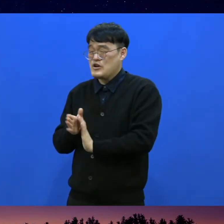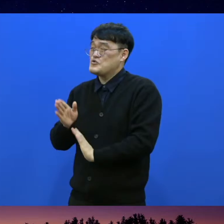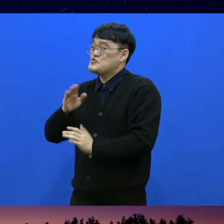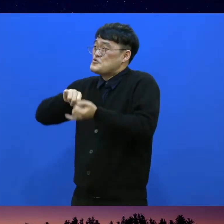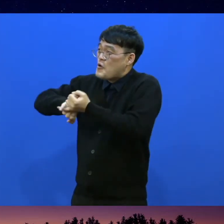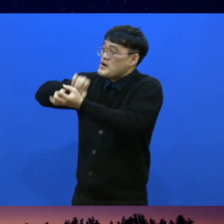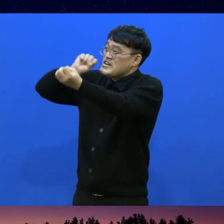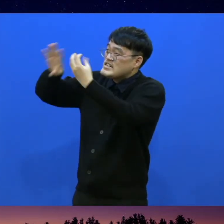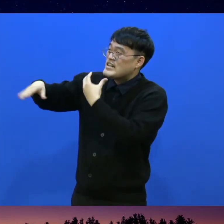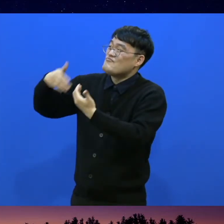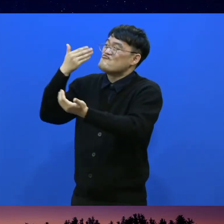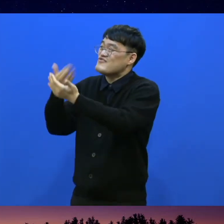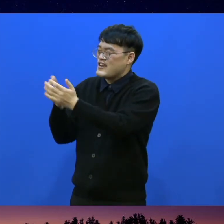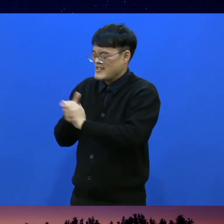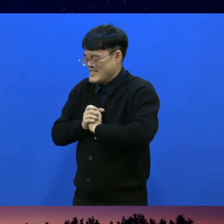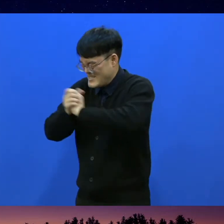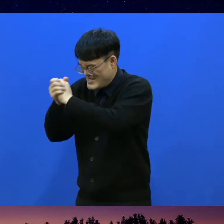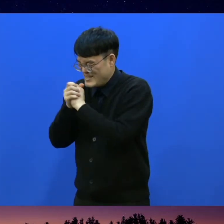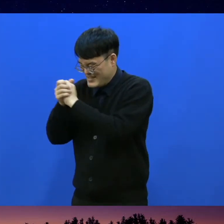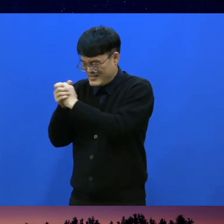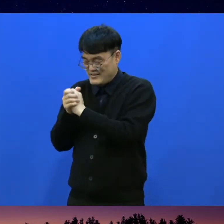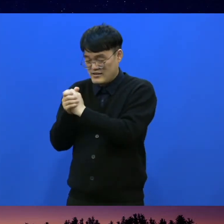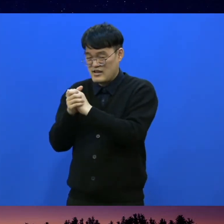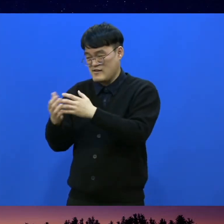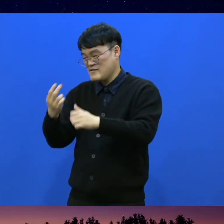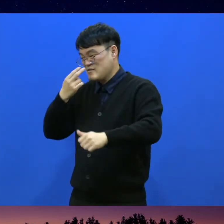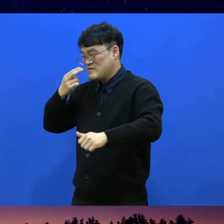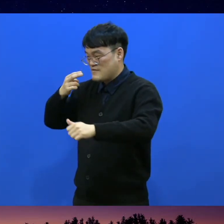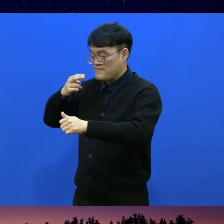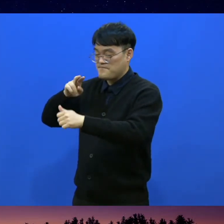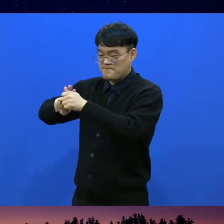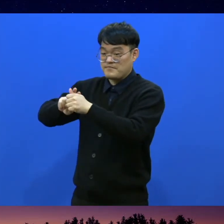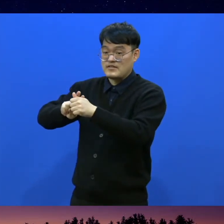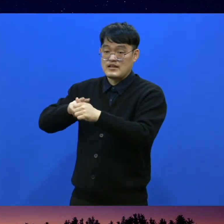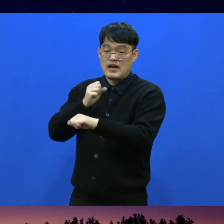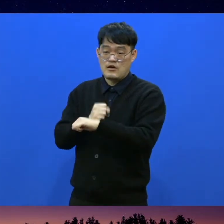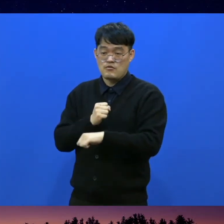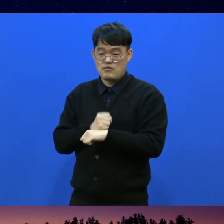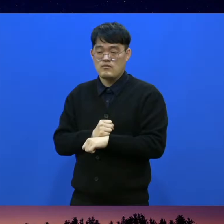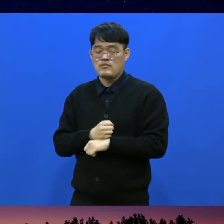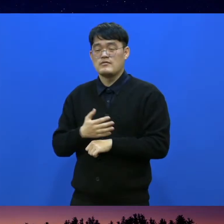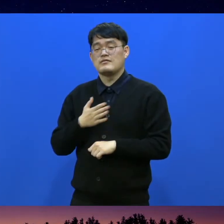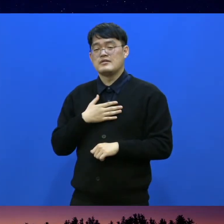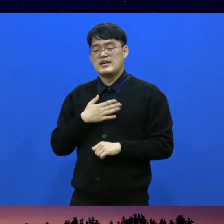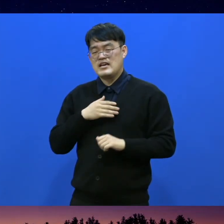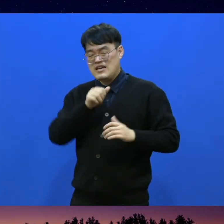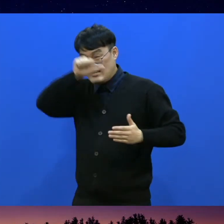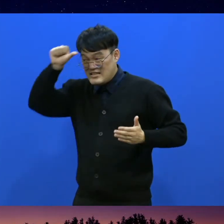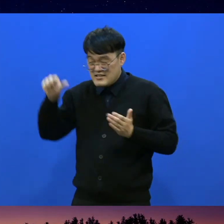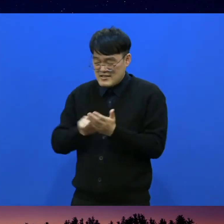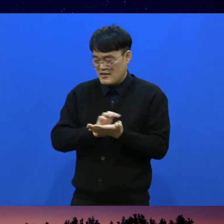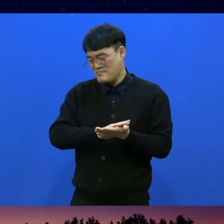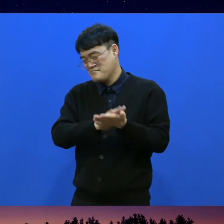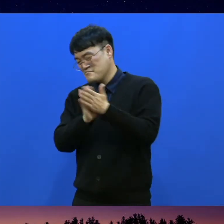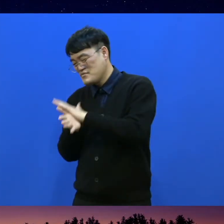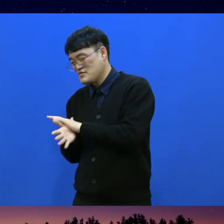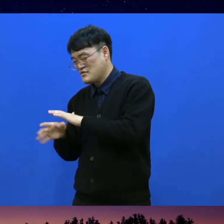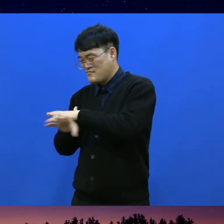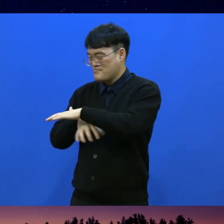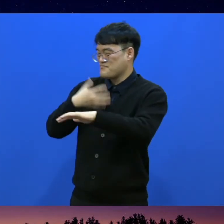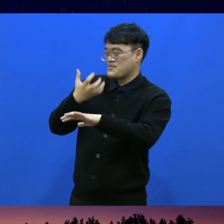죽느냐 사느냐. 이 기도를 그냥 통해서 내 인생의 반전을 이룰 건가 아니면 그냥 이대로 그냥 끝날